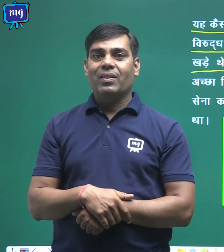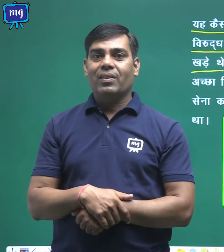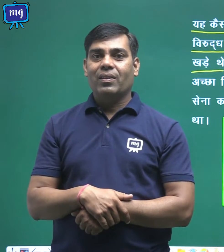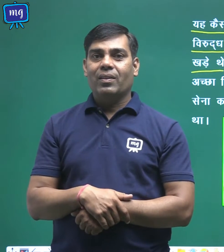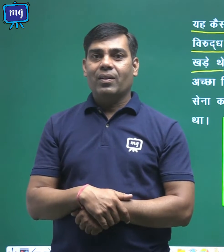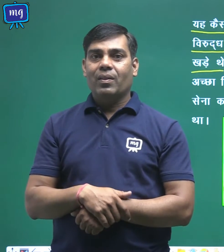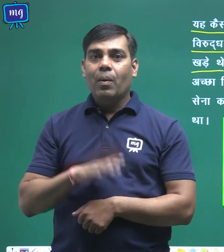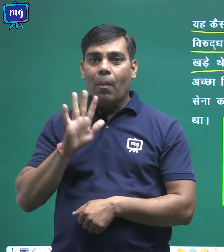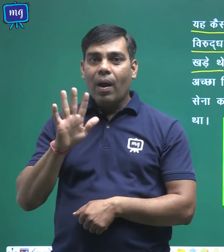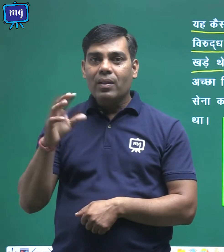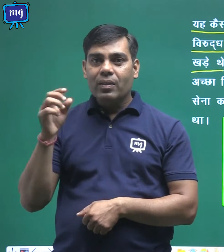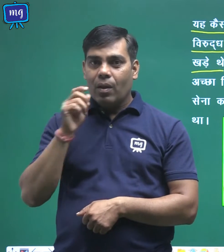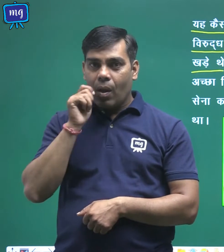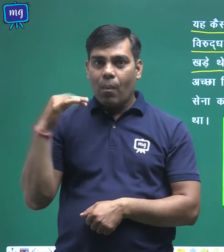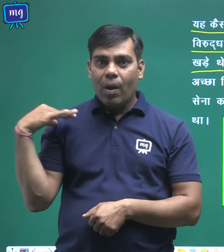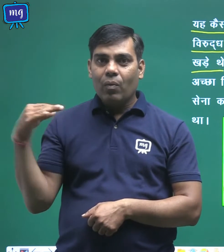पांडवों में